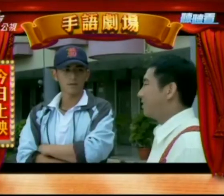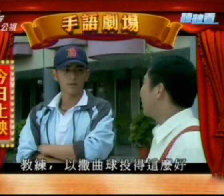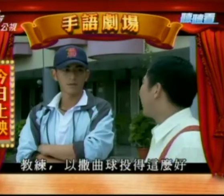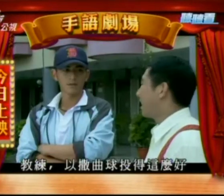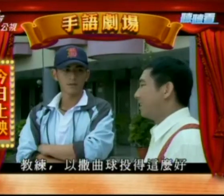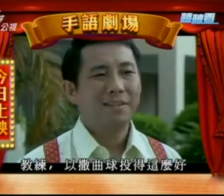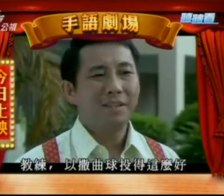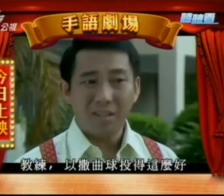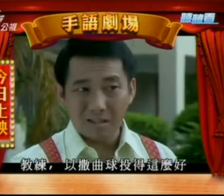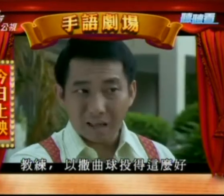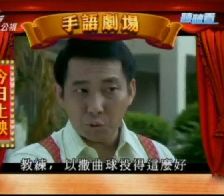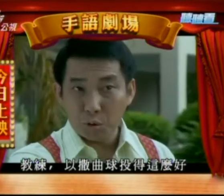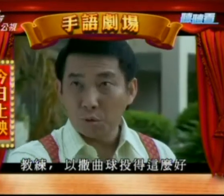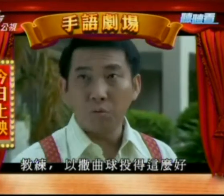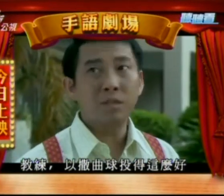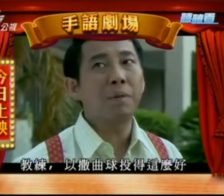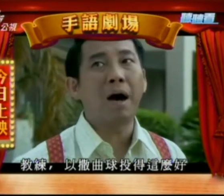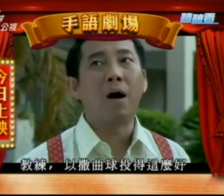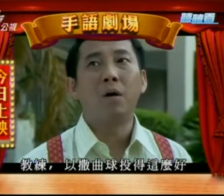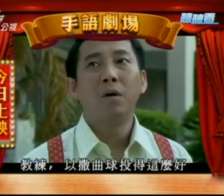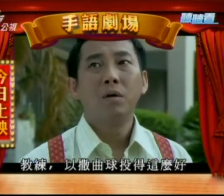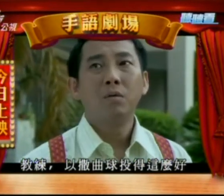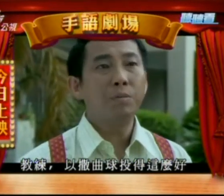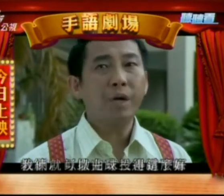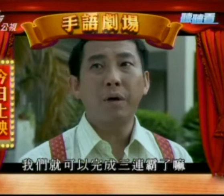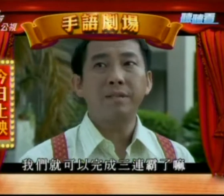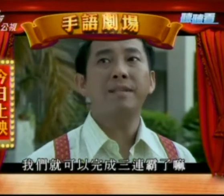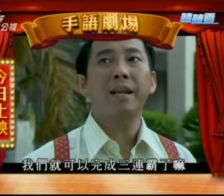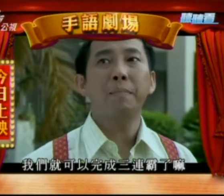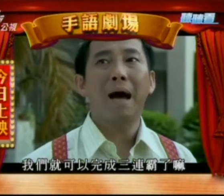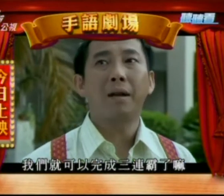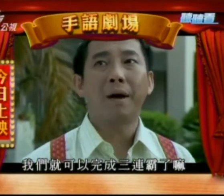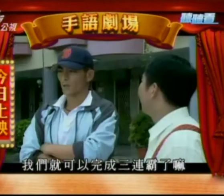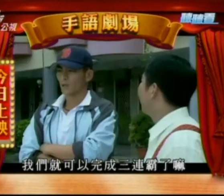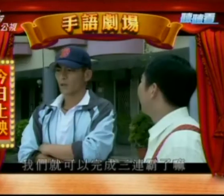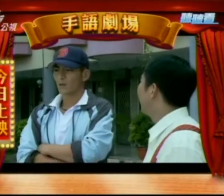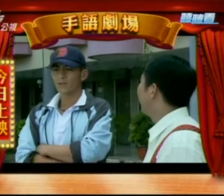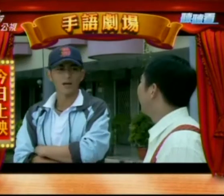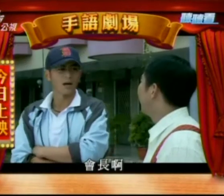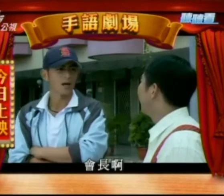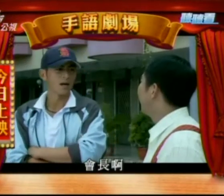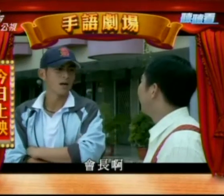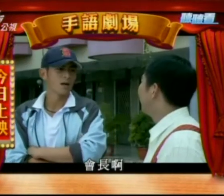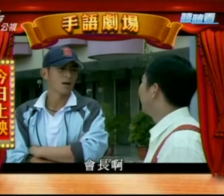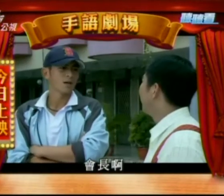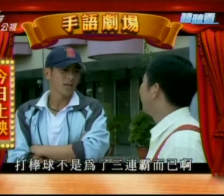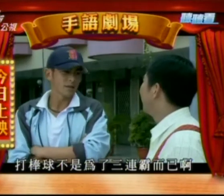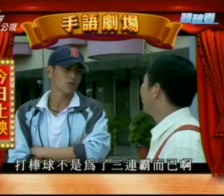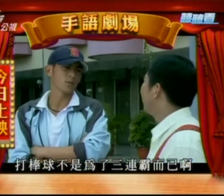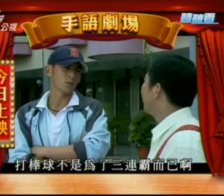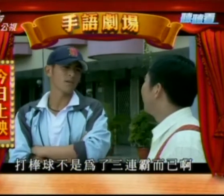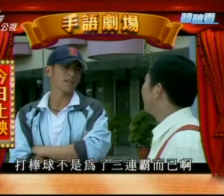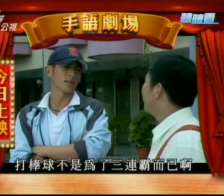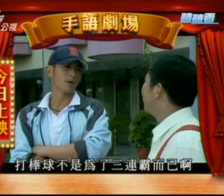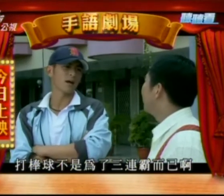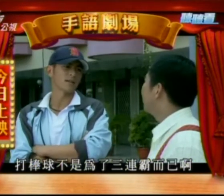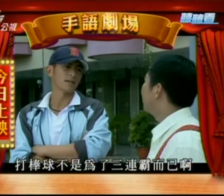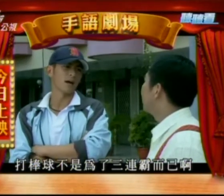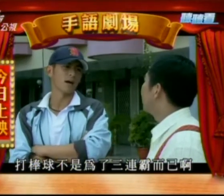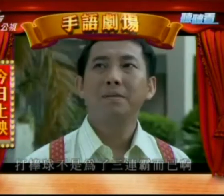是教练啊，这伊萨曲球投得这么好，我们就可以完成三连霸了嘛？ 会长啊，打棒球不是为了三连霸而已啊。